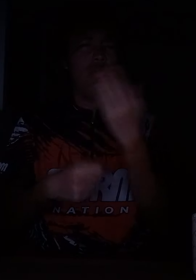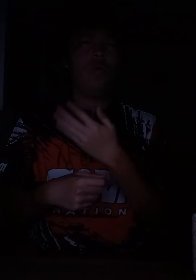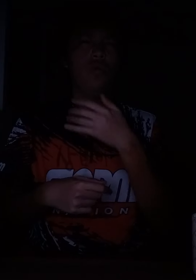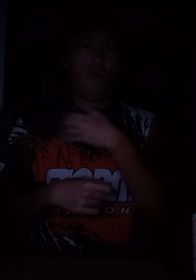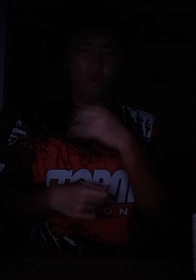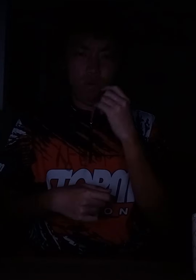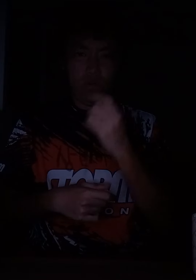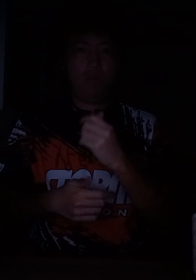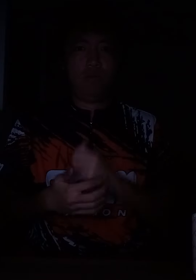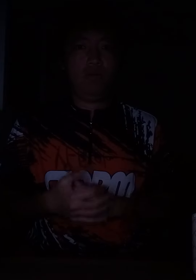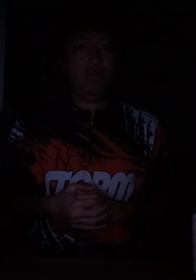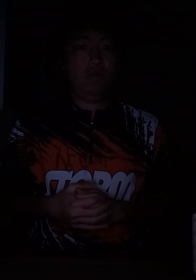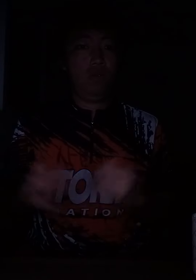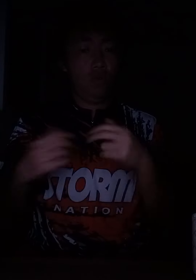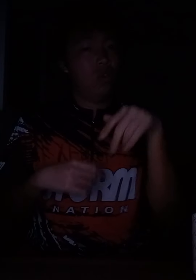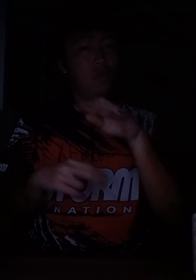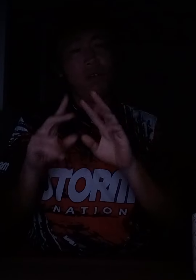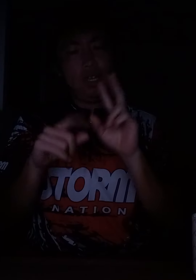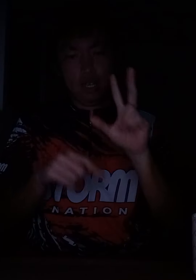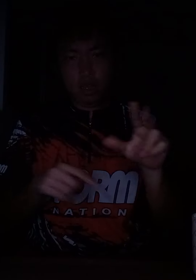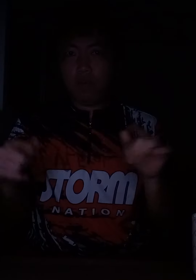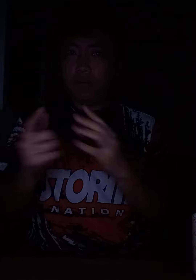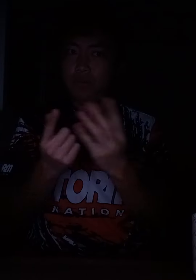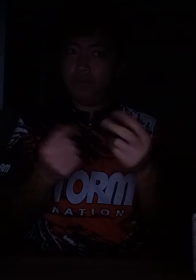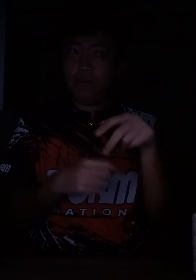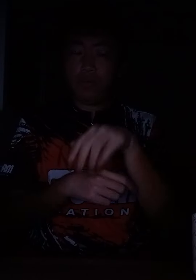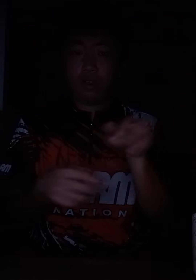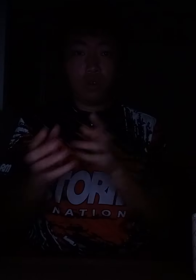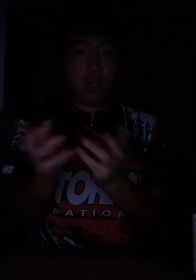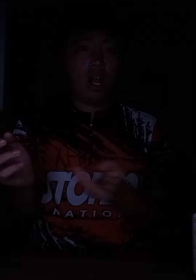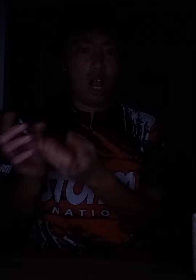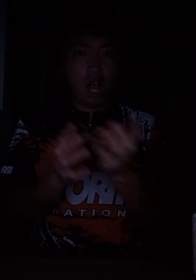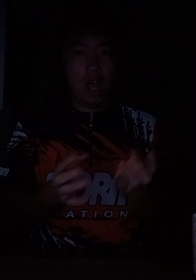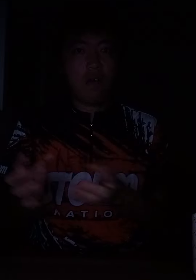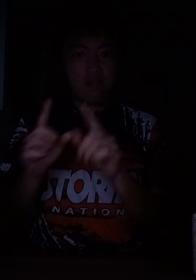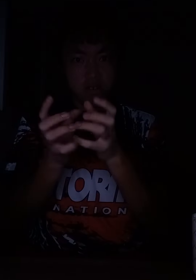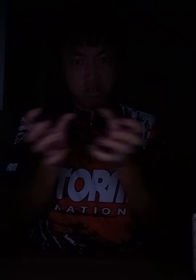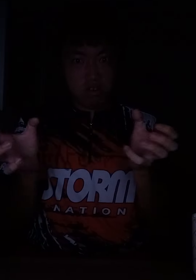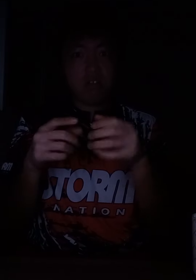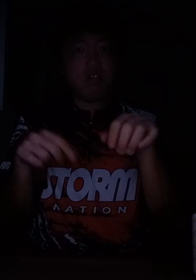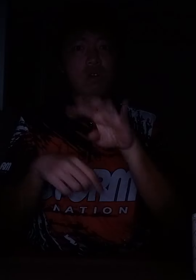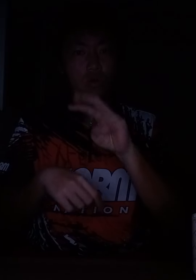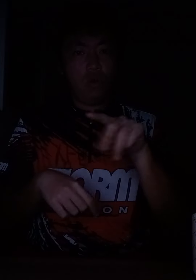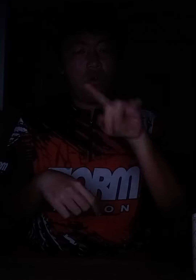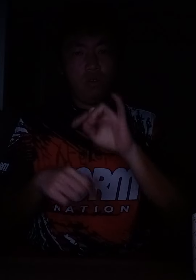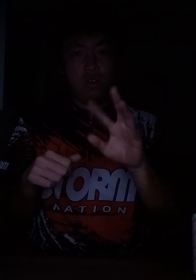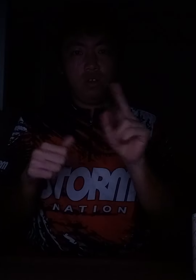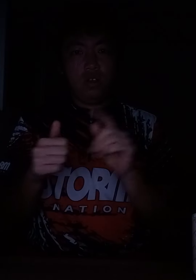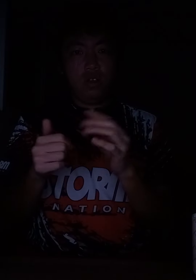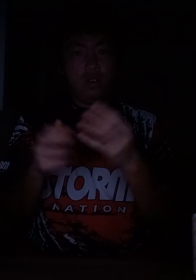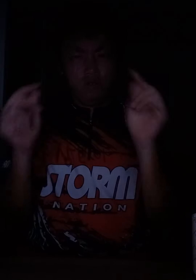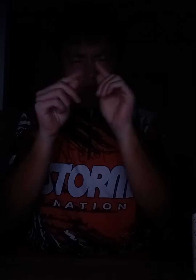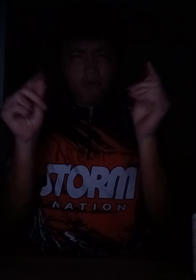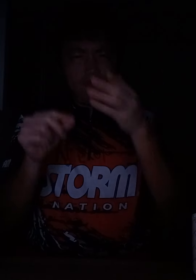있습니다. 어제 저녁 8시 반쯤 경기도 의정부시의 한 아파트 단지 560세대 전기 공급이